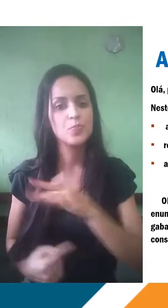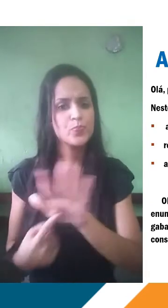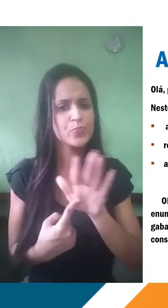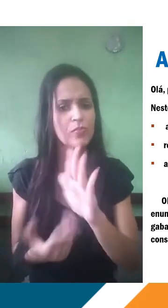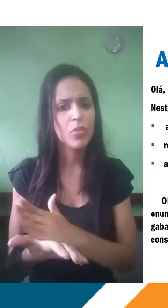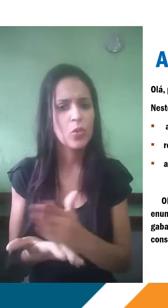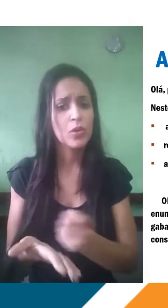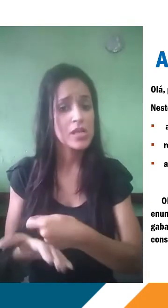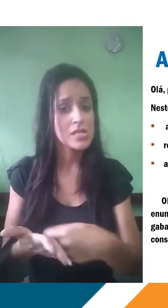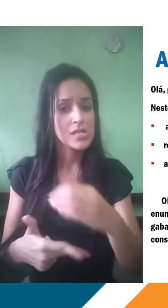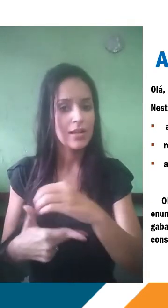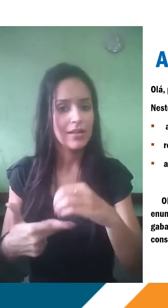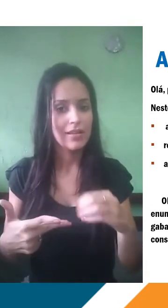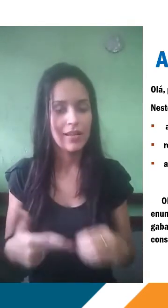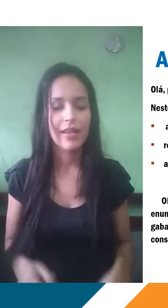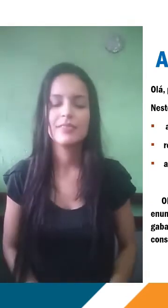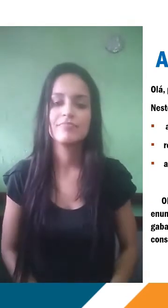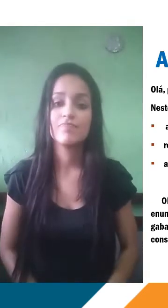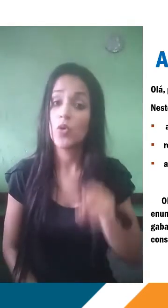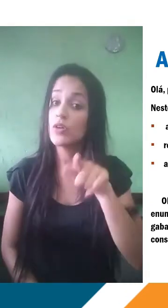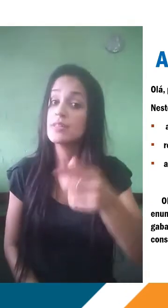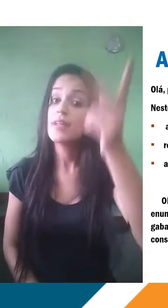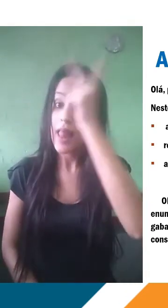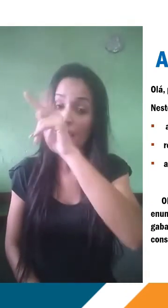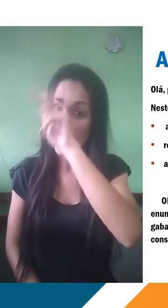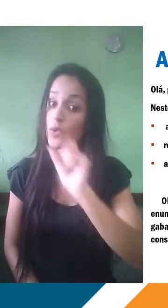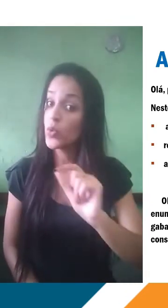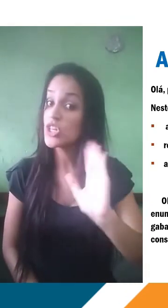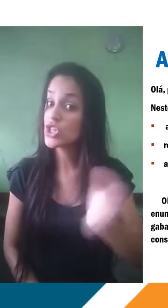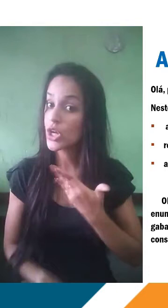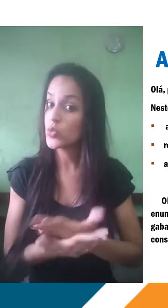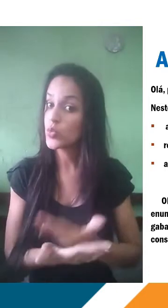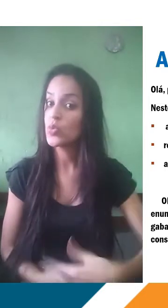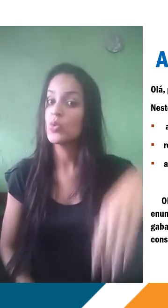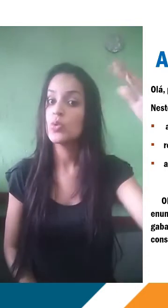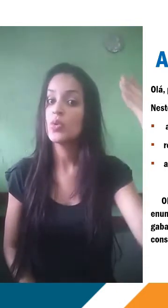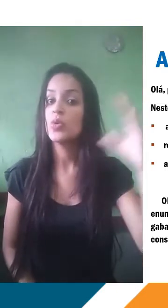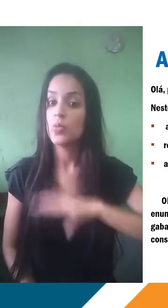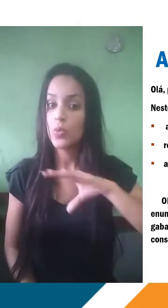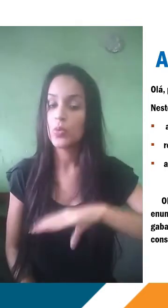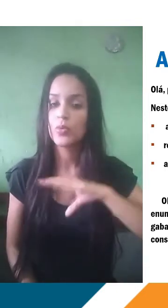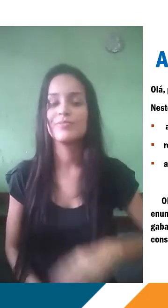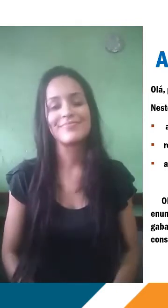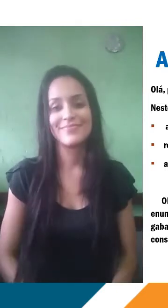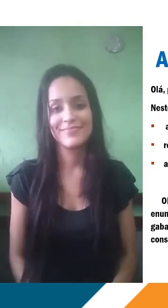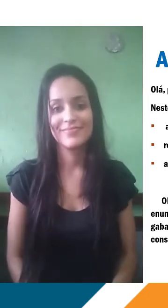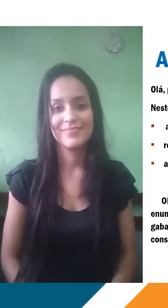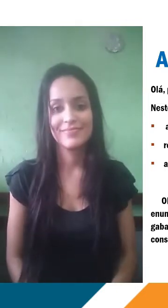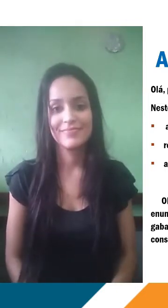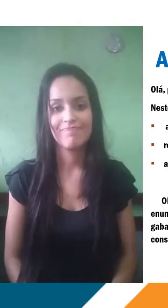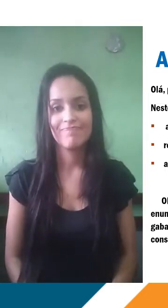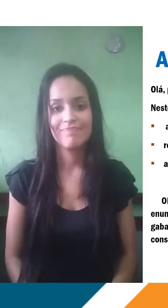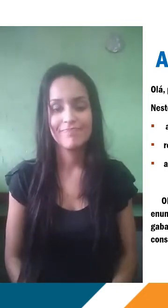questões de vestibular do Enem, revisar o conteúdo de língua portuguesa estudado anteriormente, dos vídeos de 6 a 10, analisar